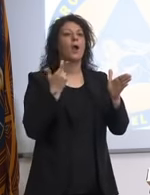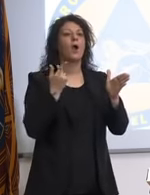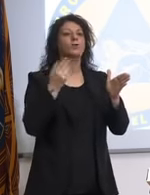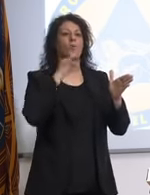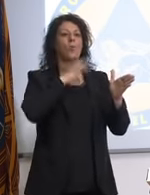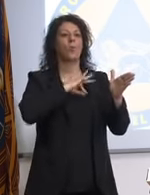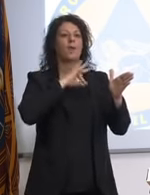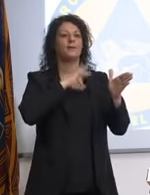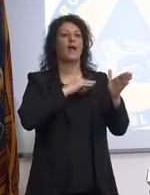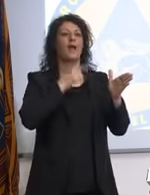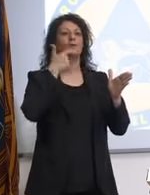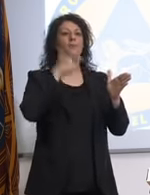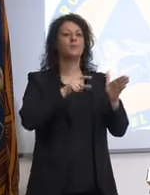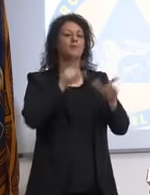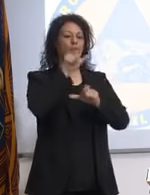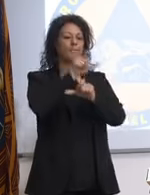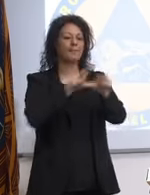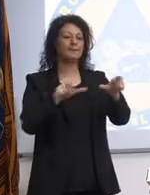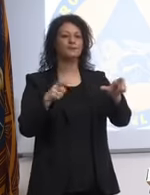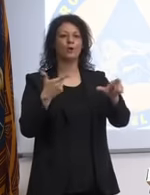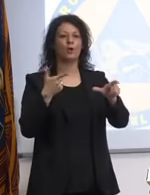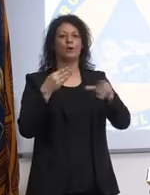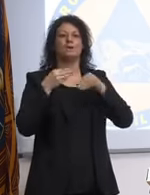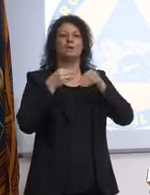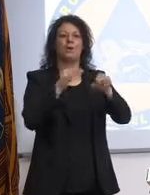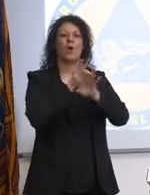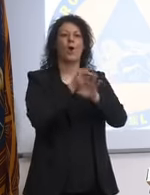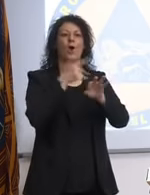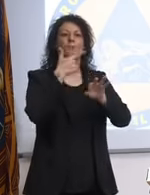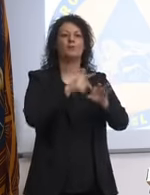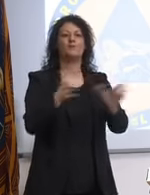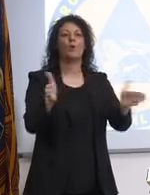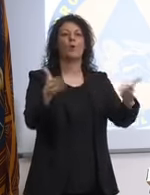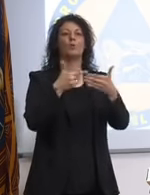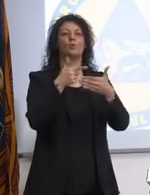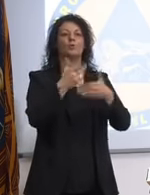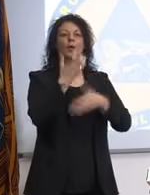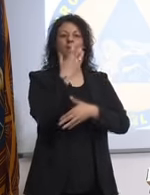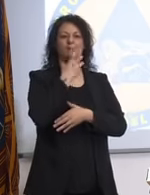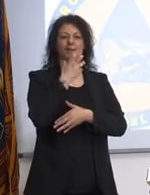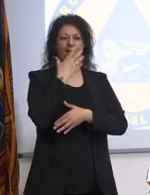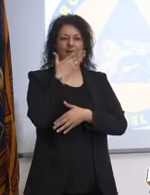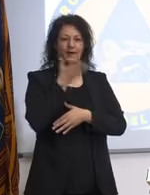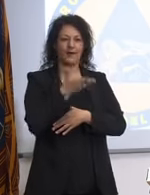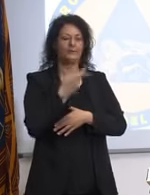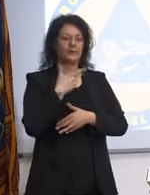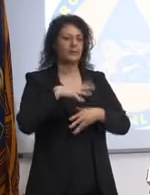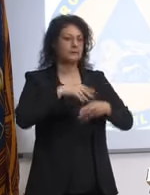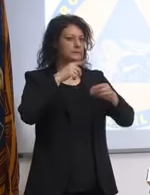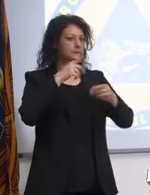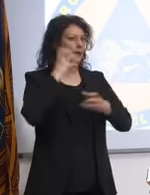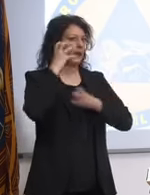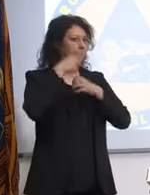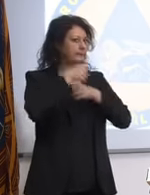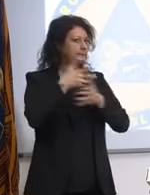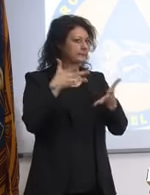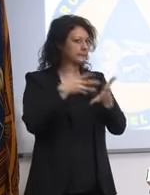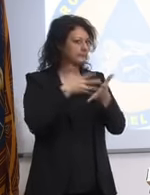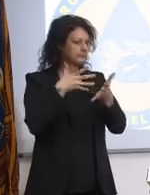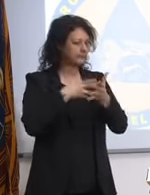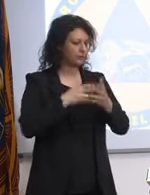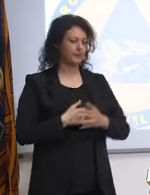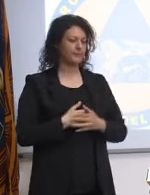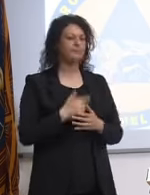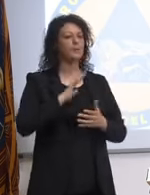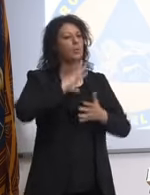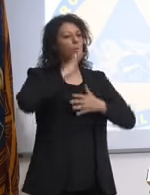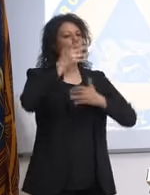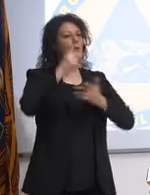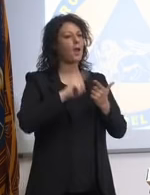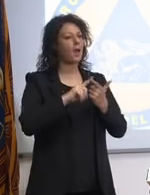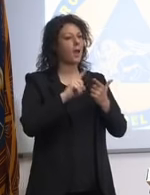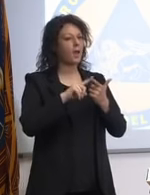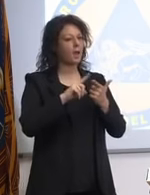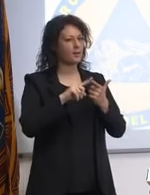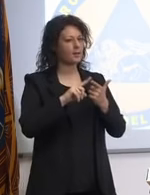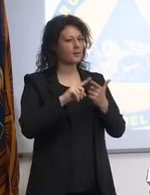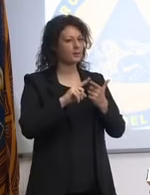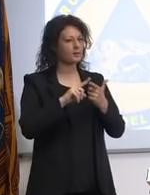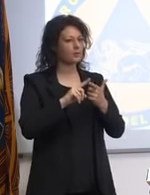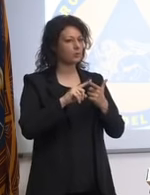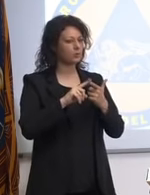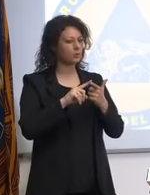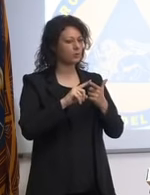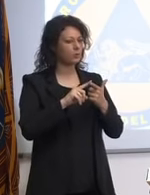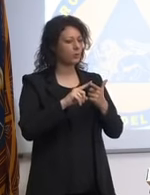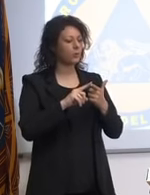questo indotto, è seriamente in crisi. Un altro settore che è in crisi, sembra che qualcuno sia riuscito